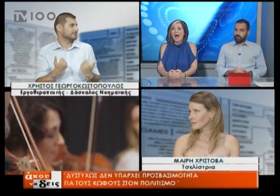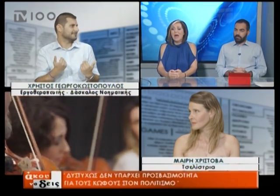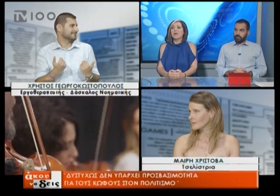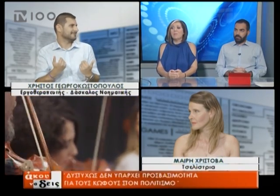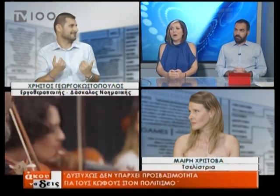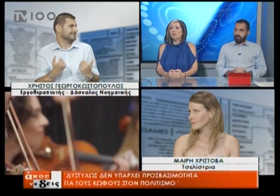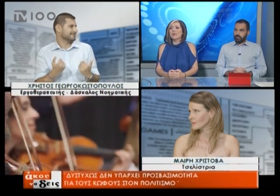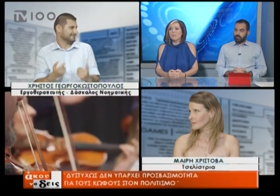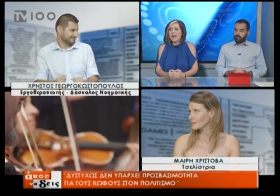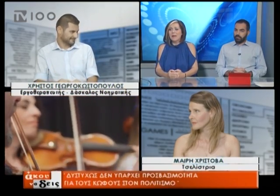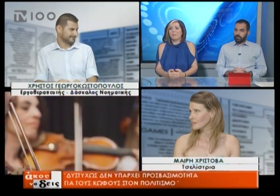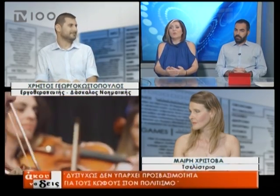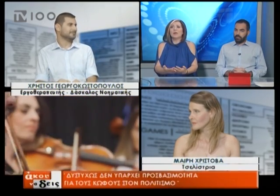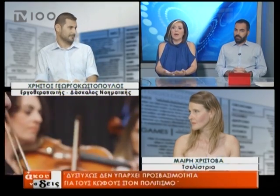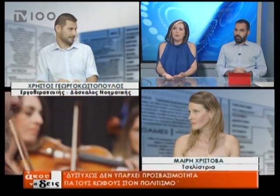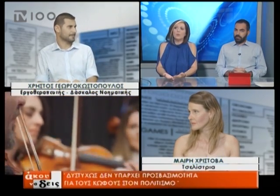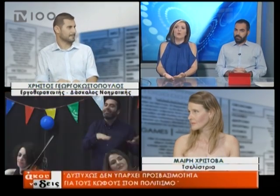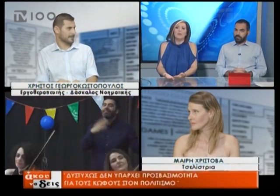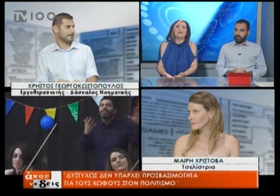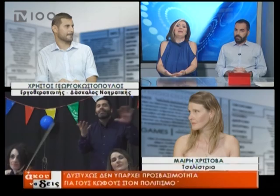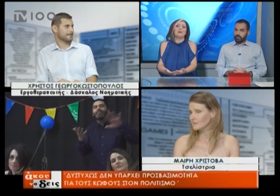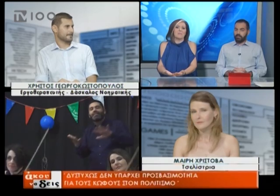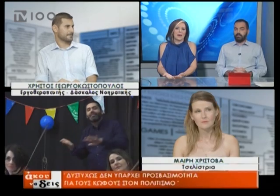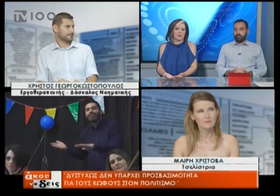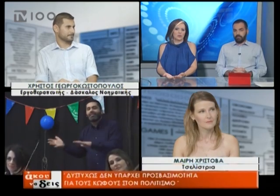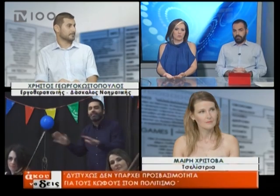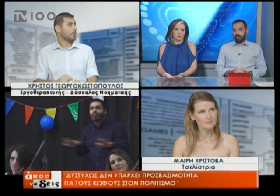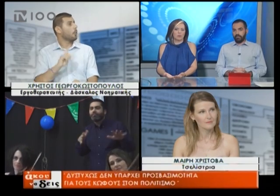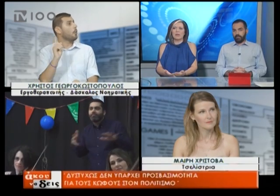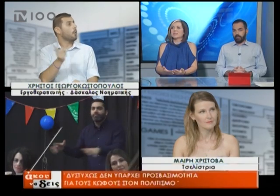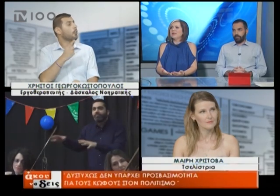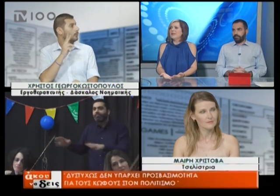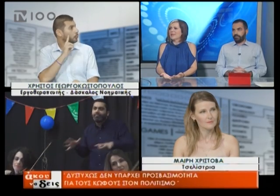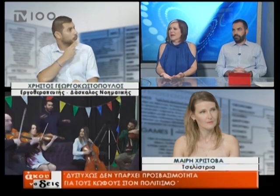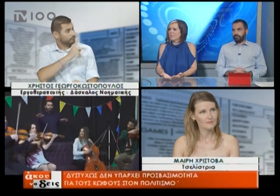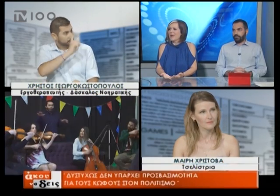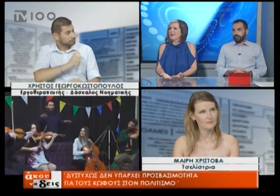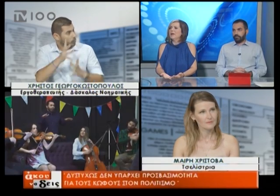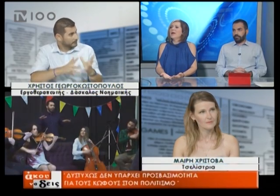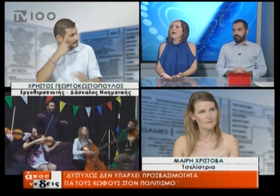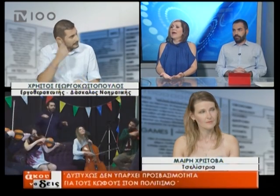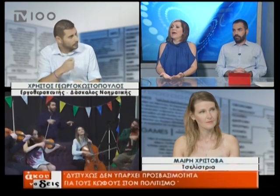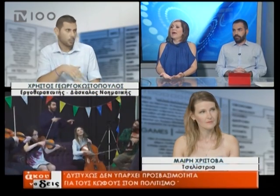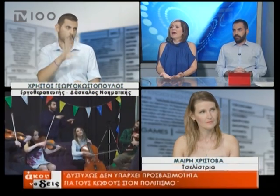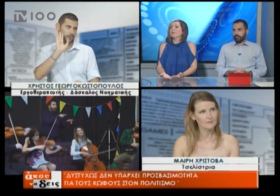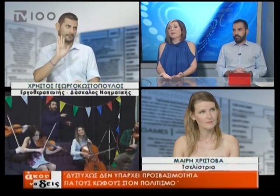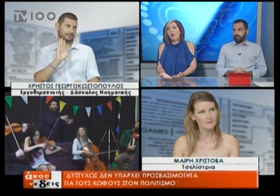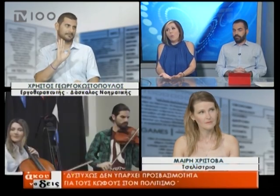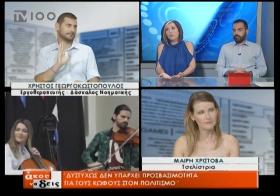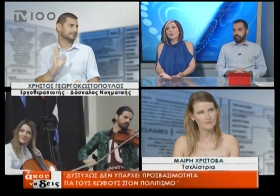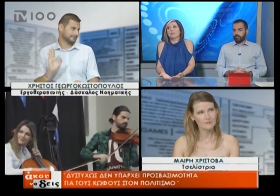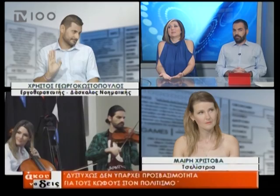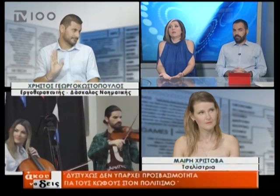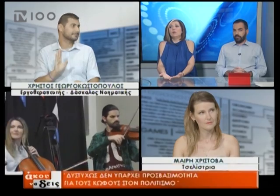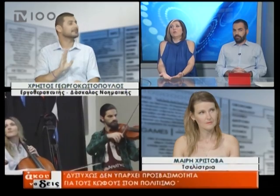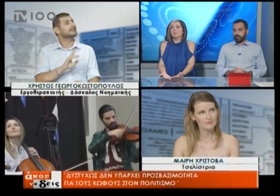Αλλά υπάρχουν και, υπάρχουν και άνθρωποι οι οποίοι δεν είναι μέλη της Ομοσπονδίας, δεν είναι εγγεγραμμένοι. Και όπως